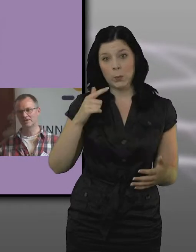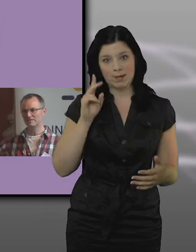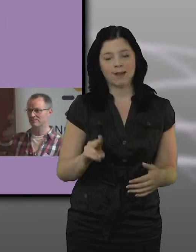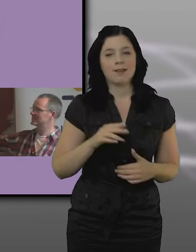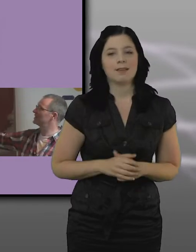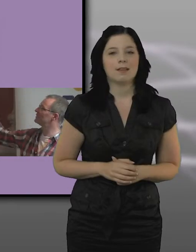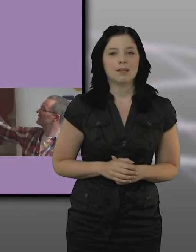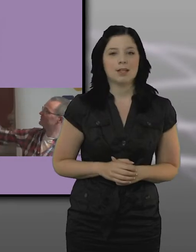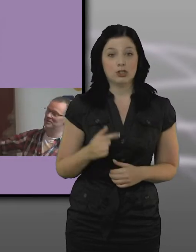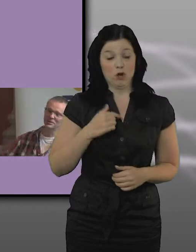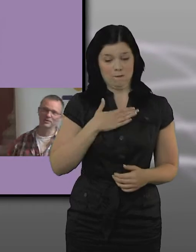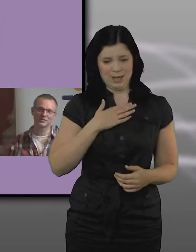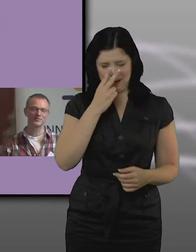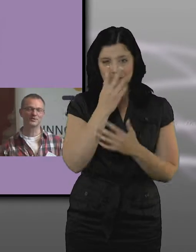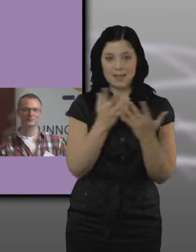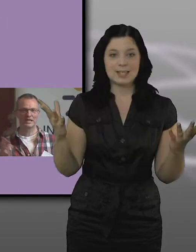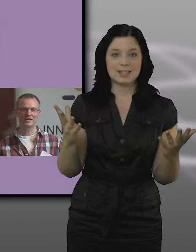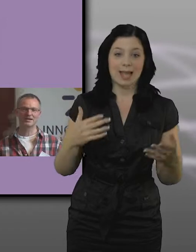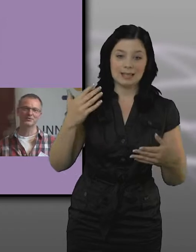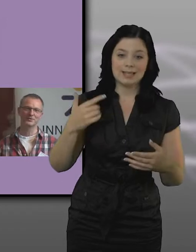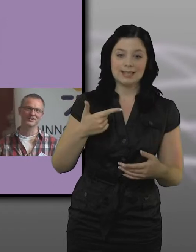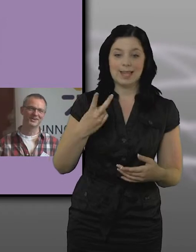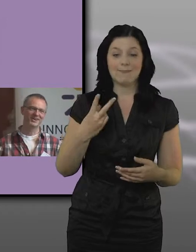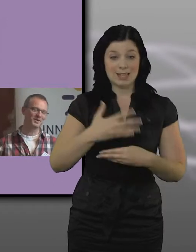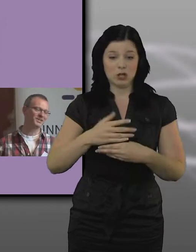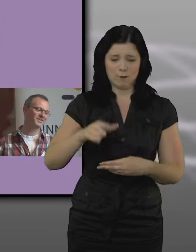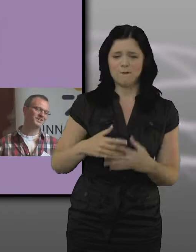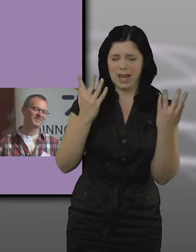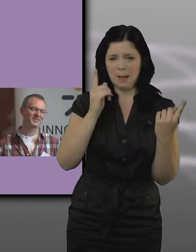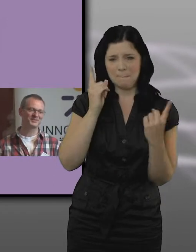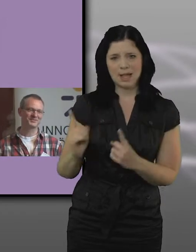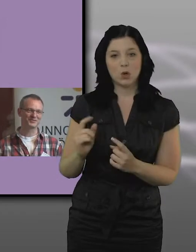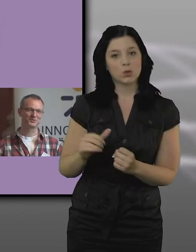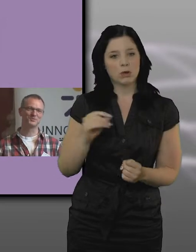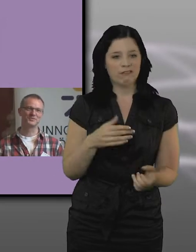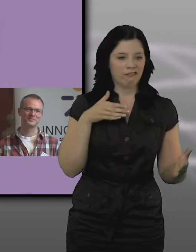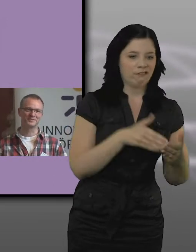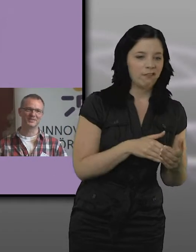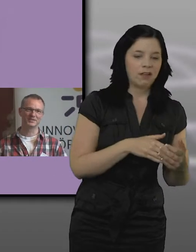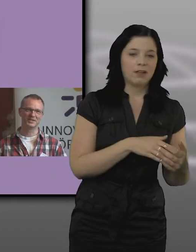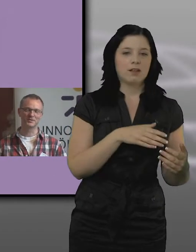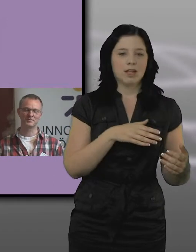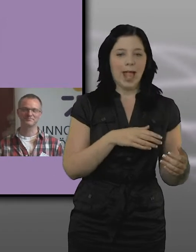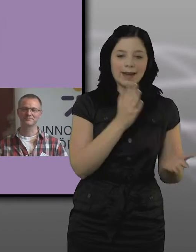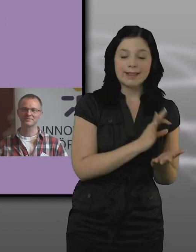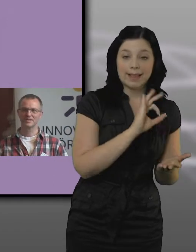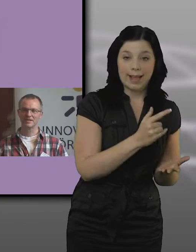ville visa tv-teater för flera och hamnade i rättighetsdiskussioner i